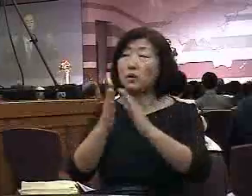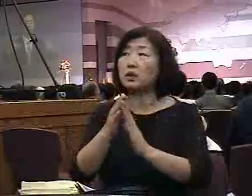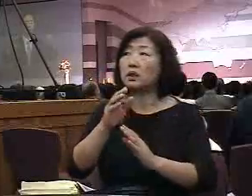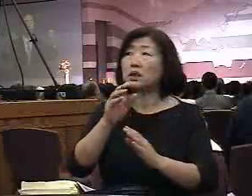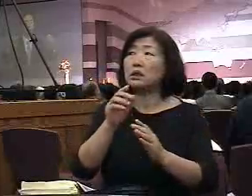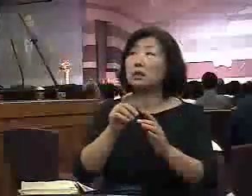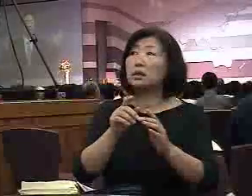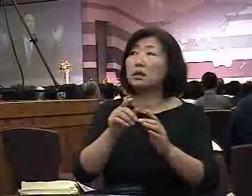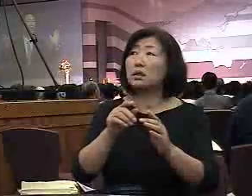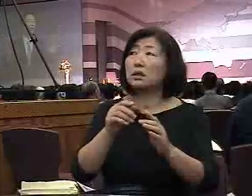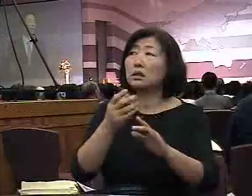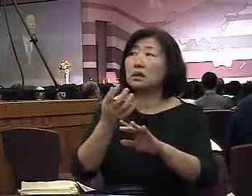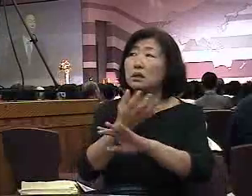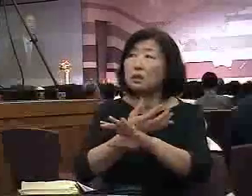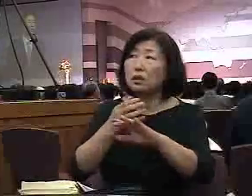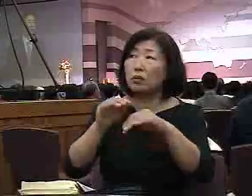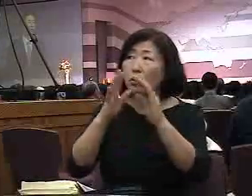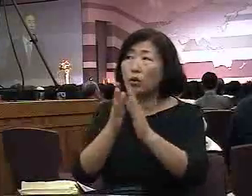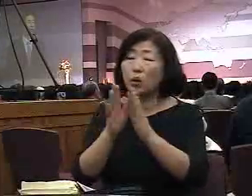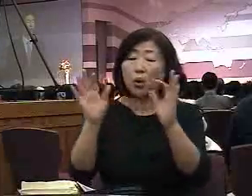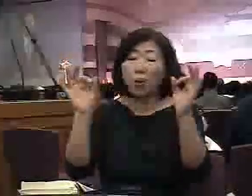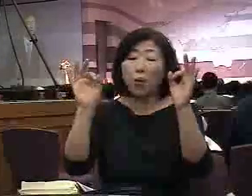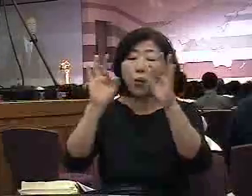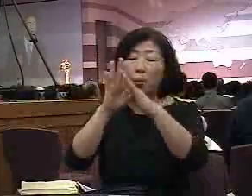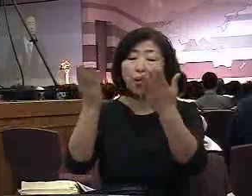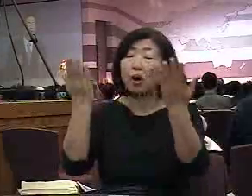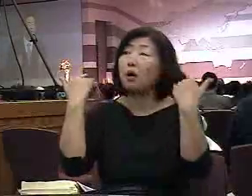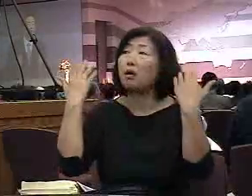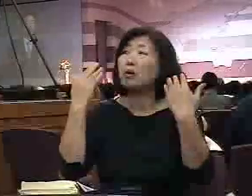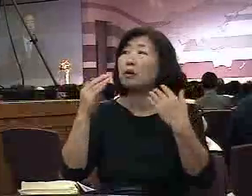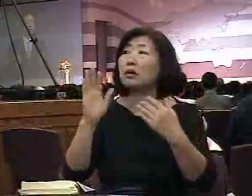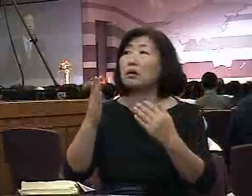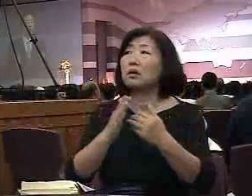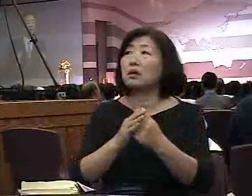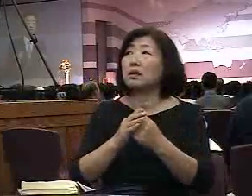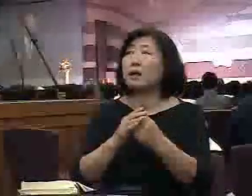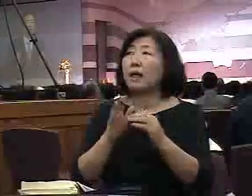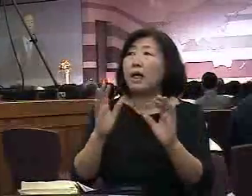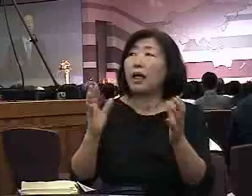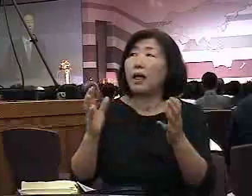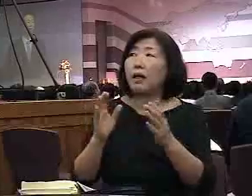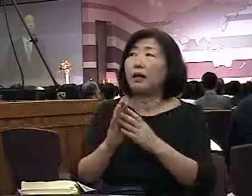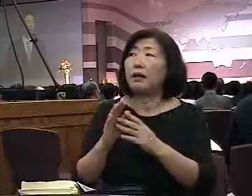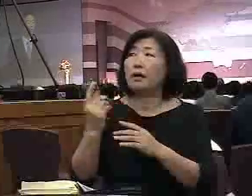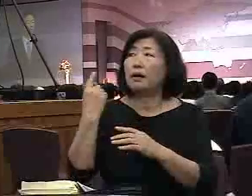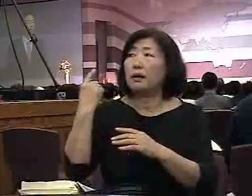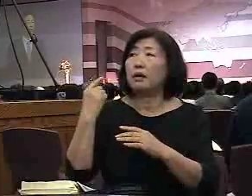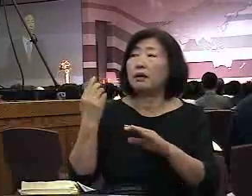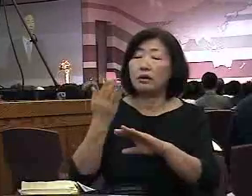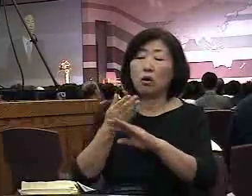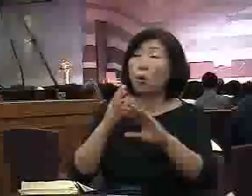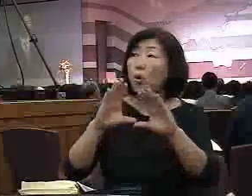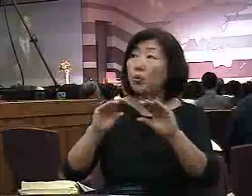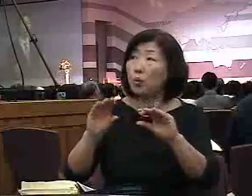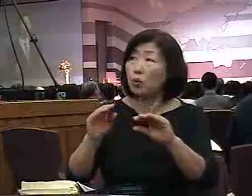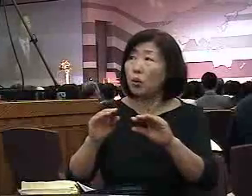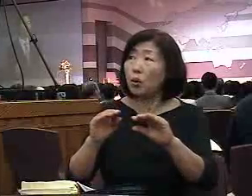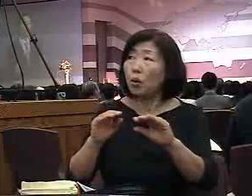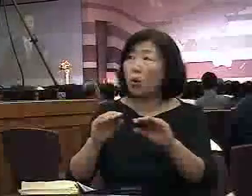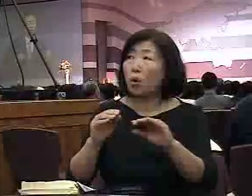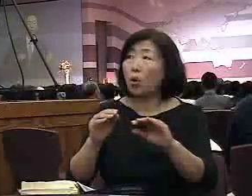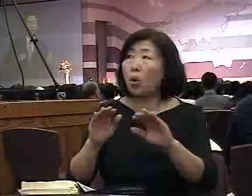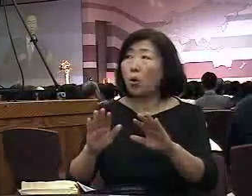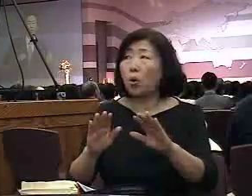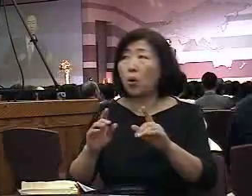깃털과 푹신한 것들을 다 날려버린다고 합니다. 그럼 새끼들이 어제까지만 해도 푹신한 그 둥지였는데 오늘은 이쪽으로 가면